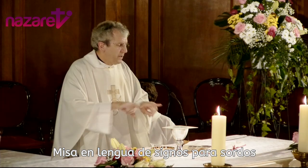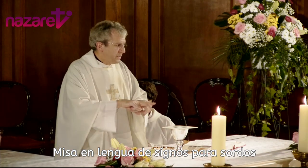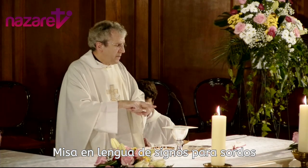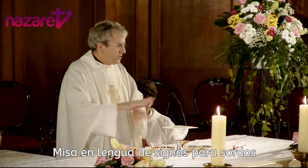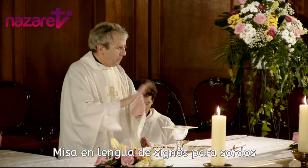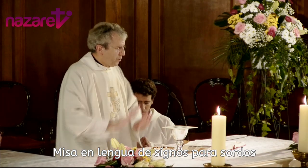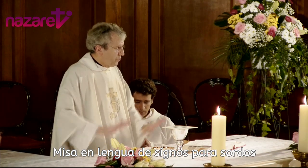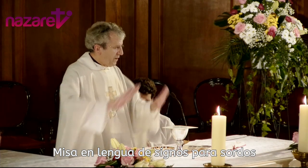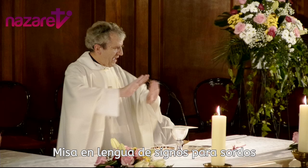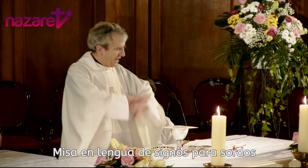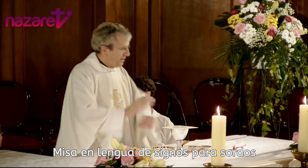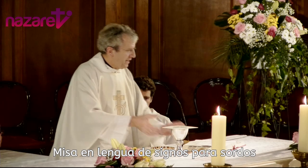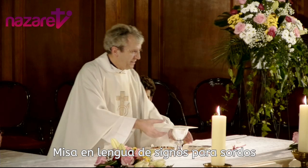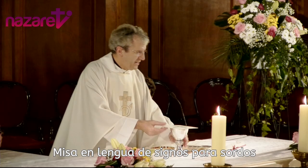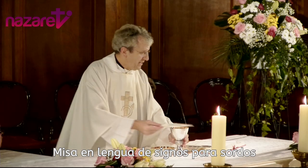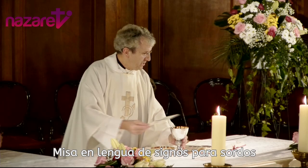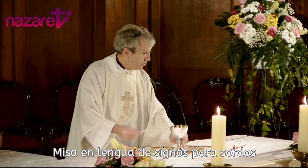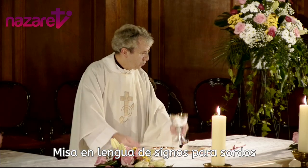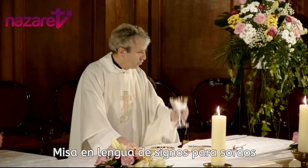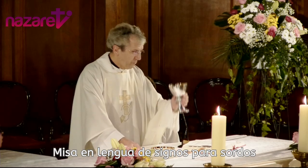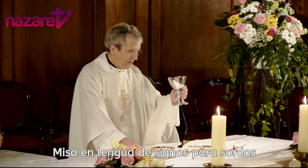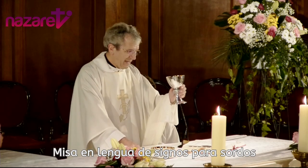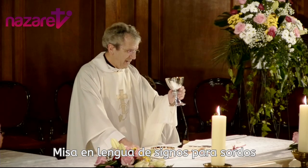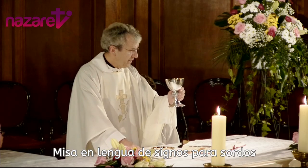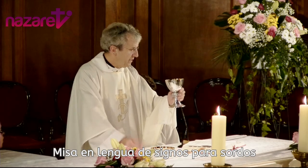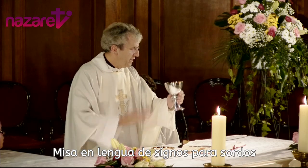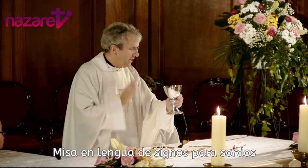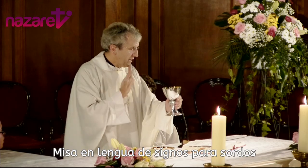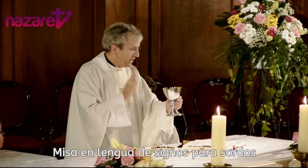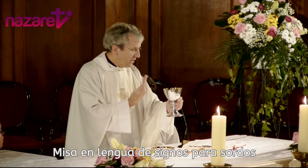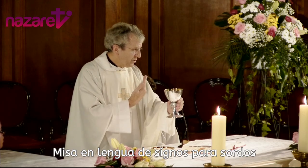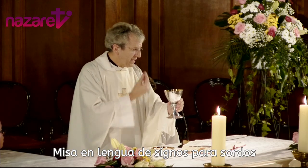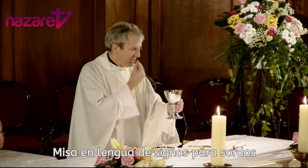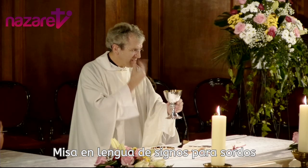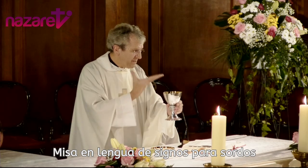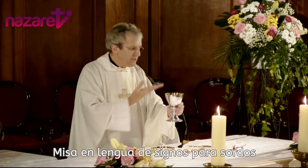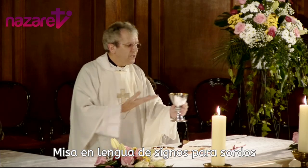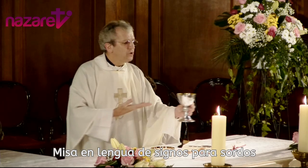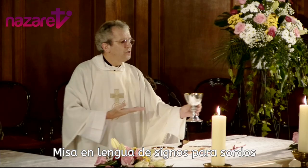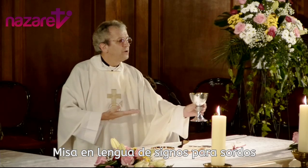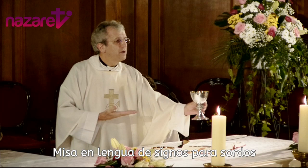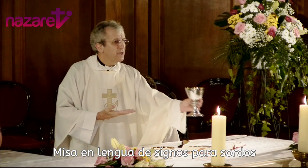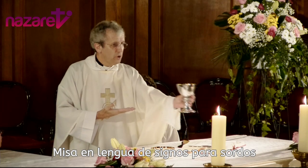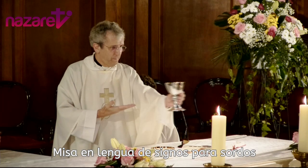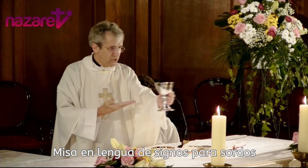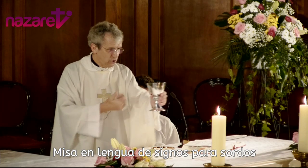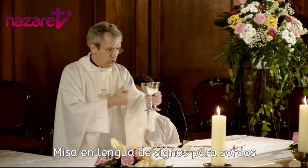Del mismo modo, acabada la cena, tomó el cáliz y, dando gracias, te bendijo y lo pasó a